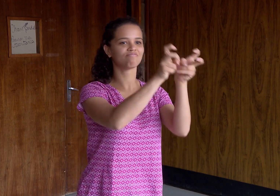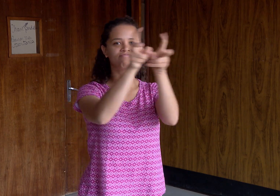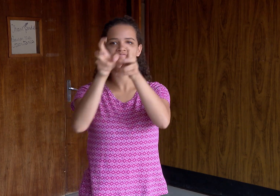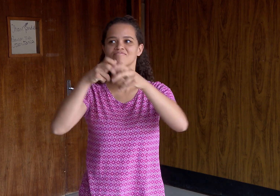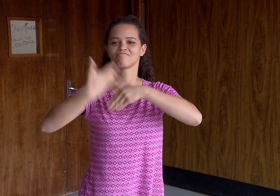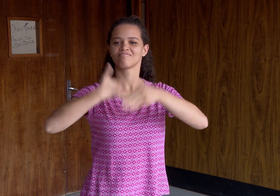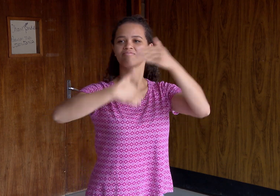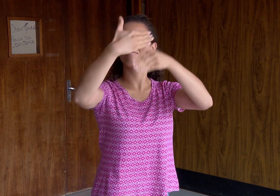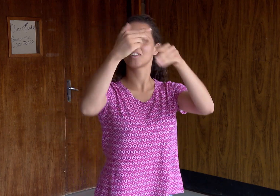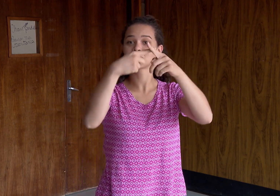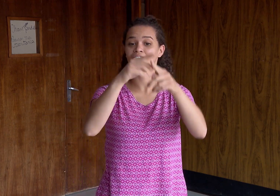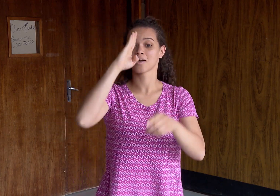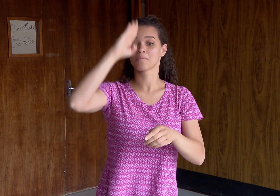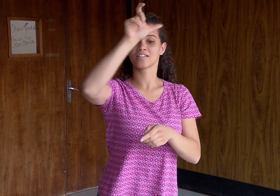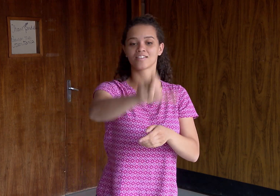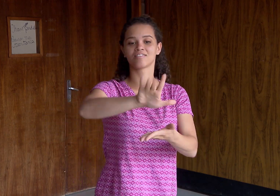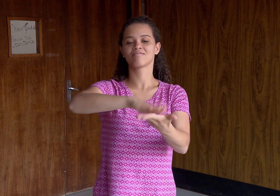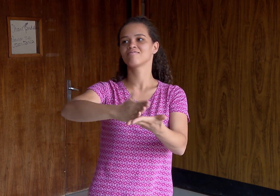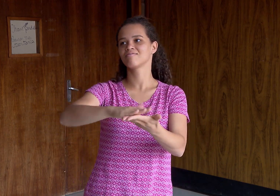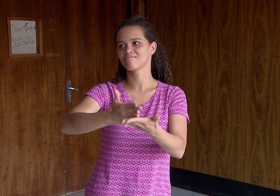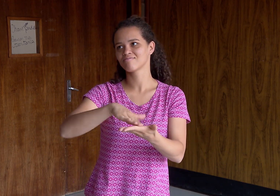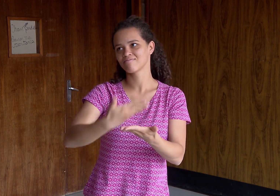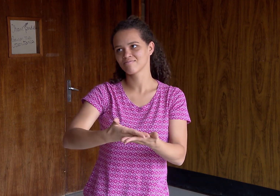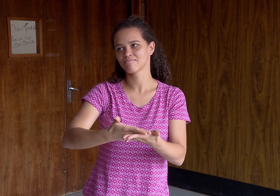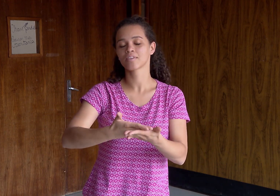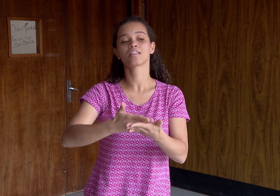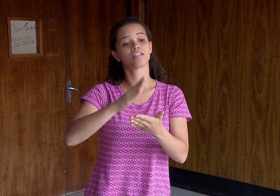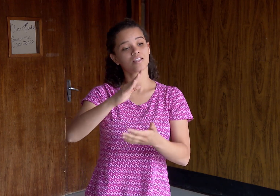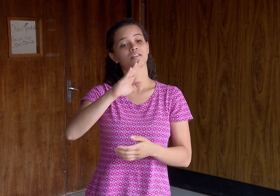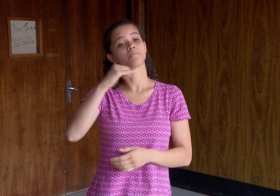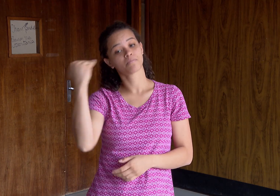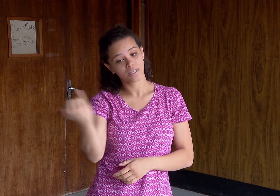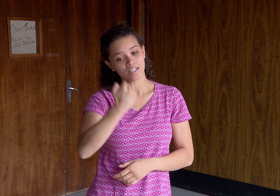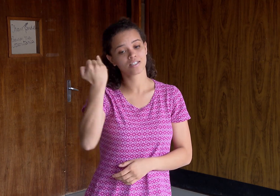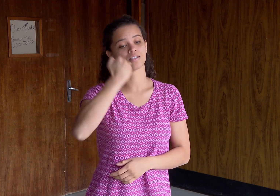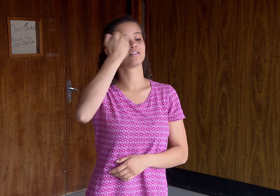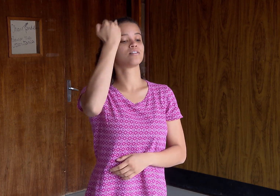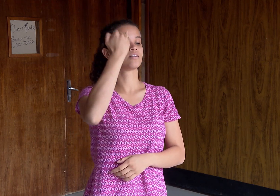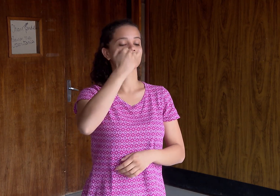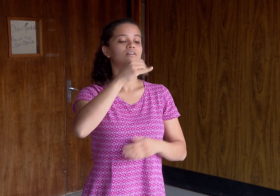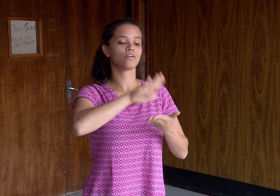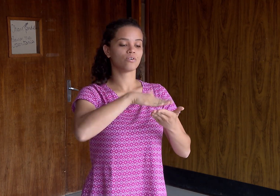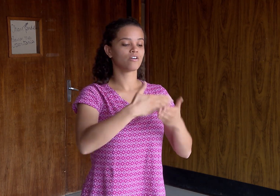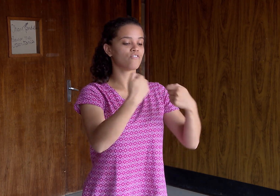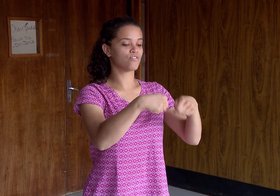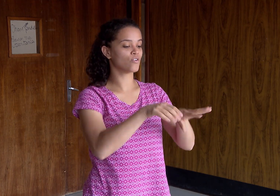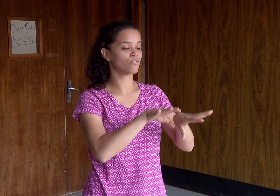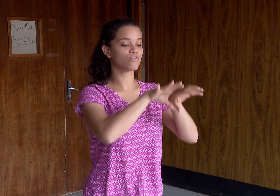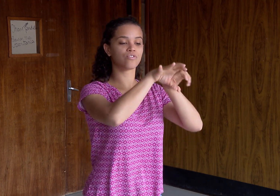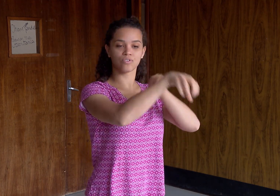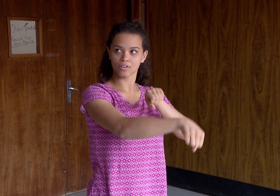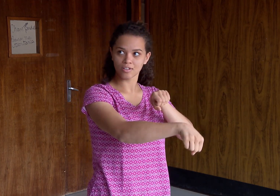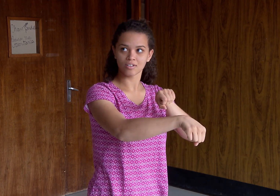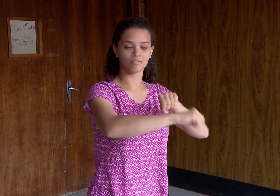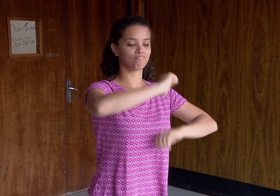bem, eu consigo perceber, eu consigo me desenvolver melhor, inclusive também com as explicações dos professores, né? Mas é importante que esse